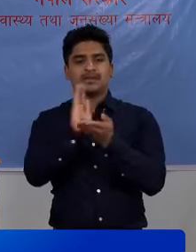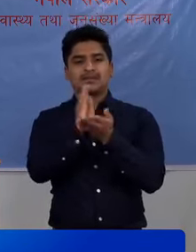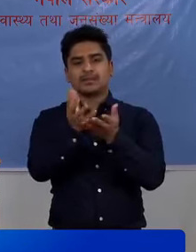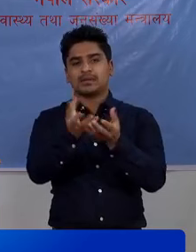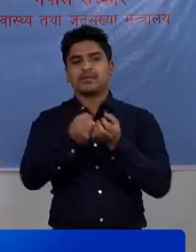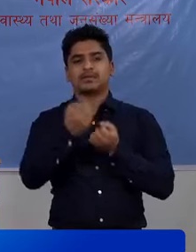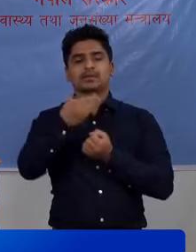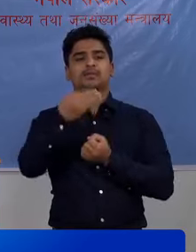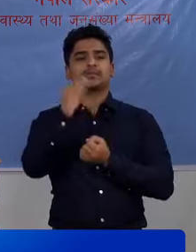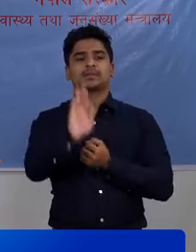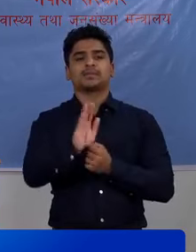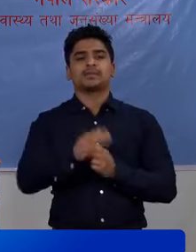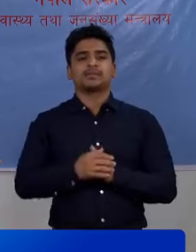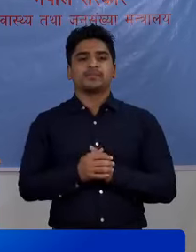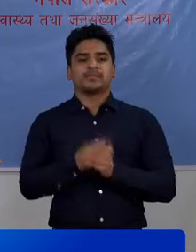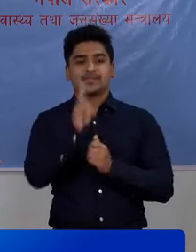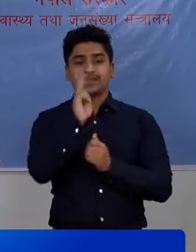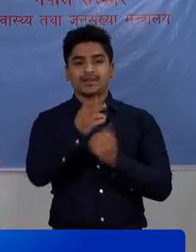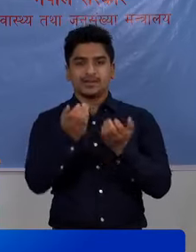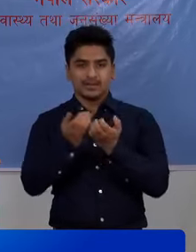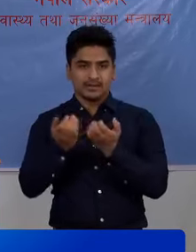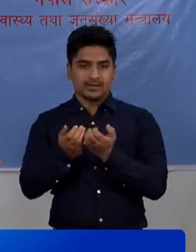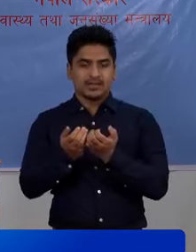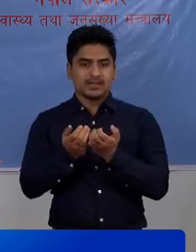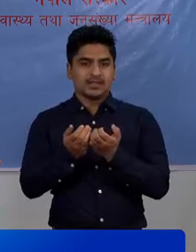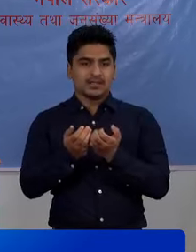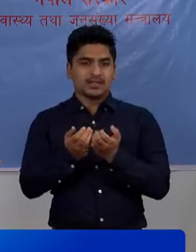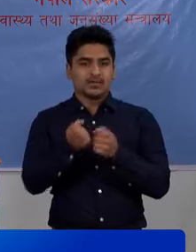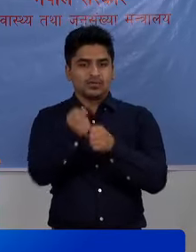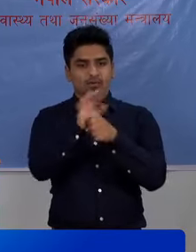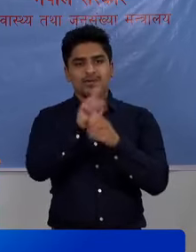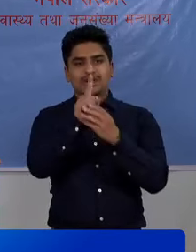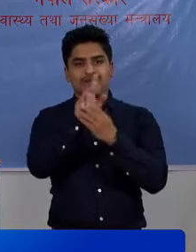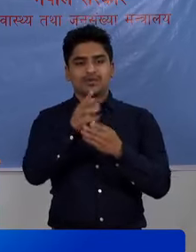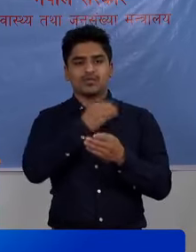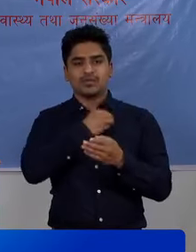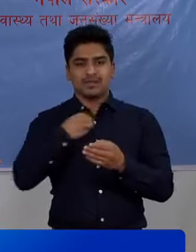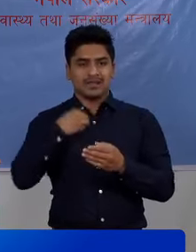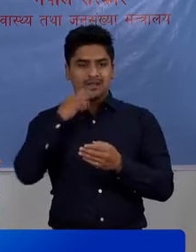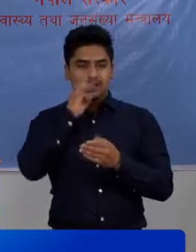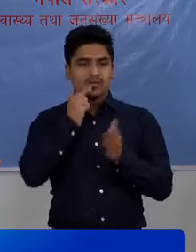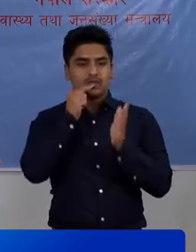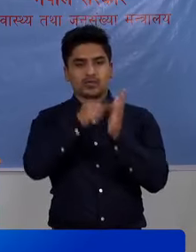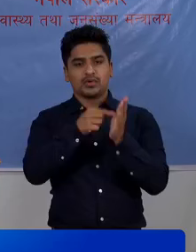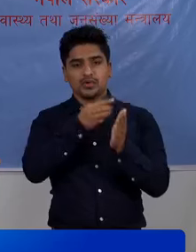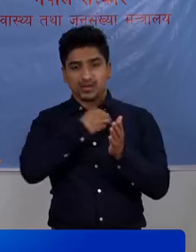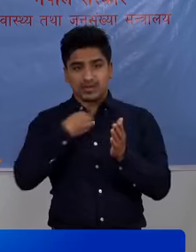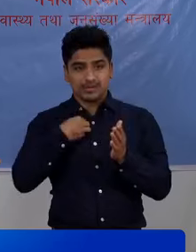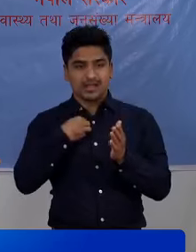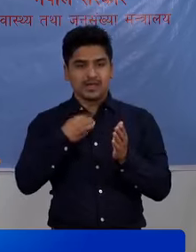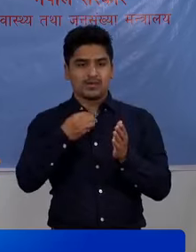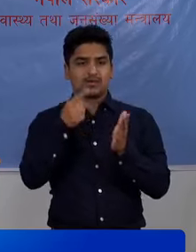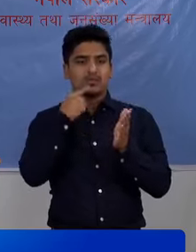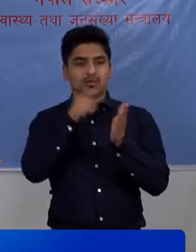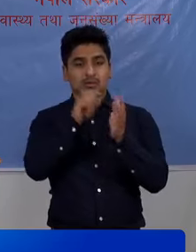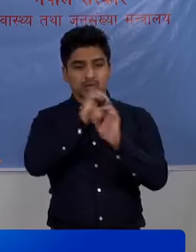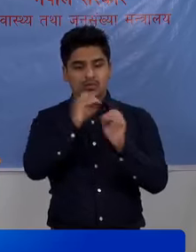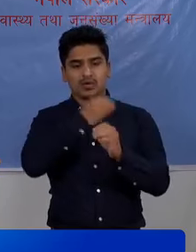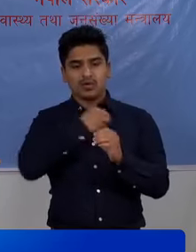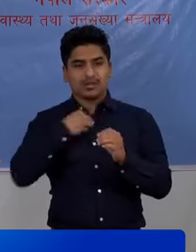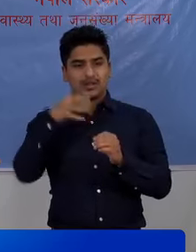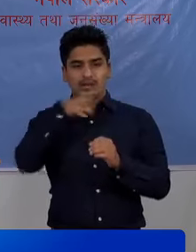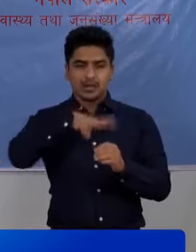सकनों उन्छा तेसे गरी COVID-19 को अपचार मा तोकेका अस्पताल वा न तोकेका अस्पताल